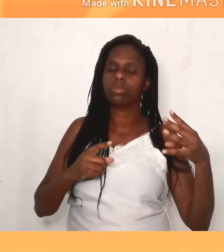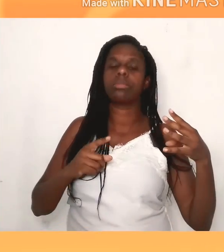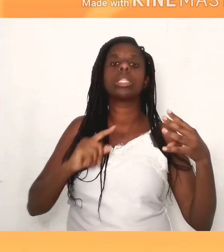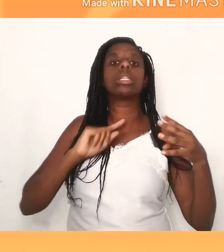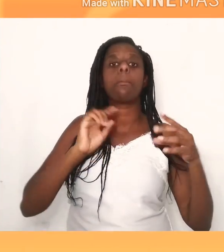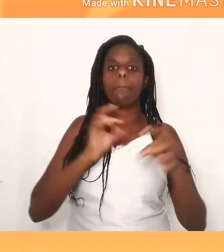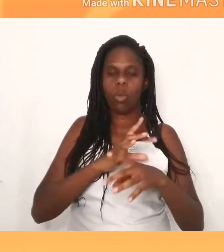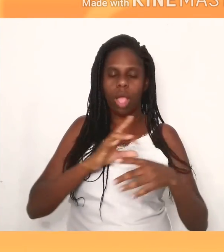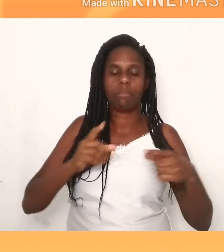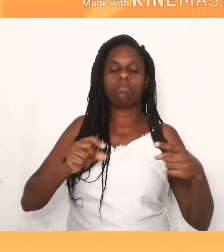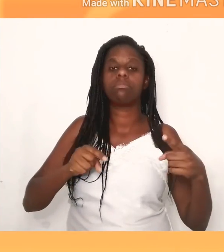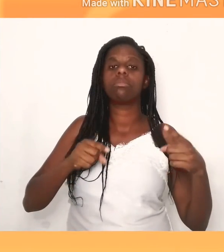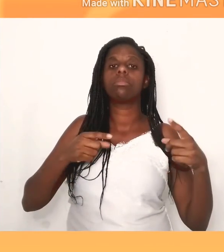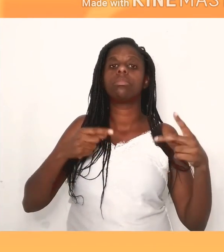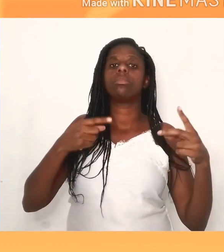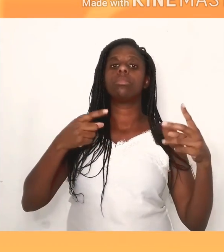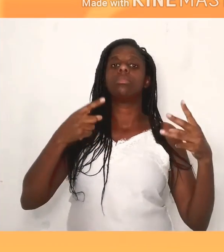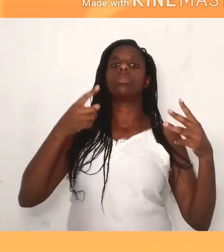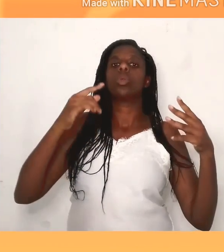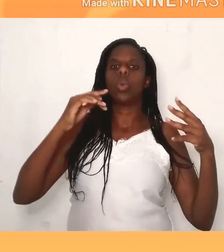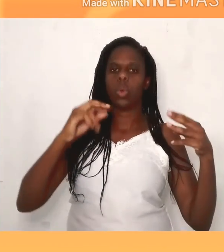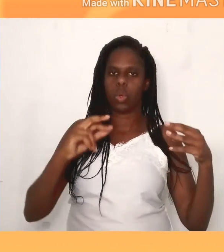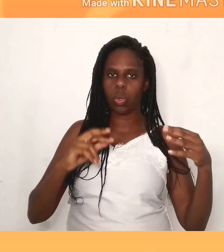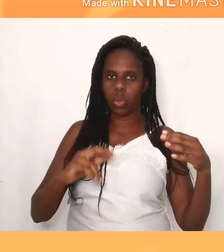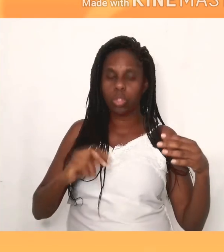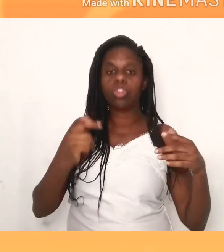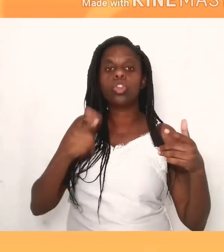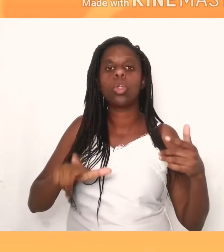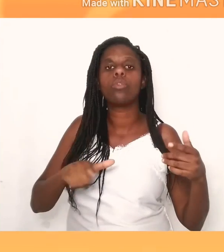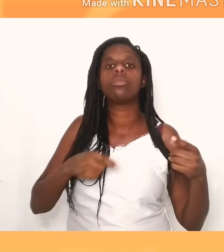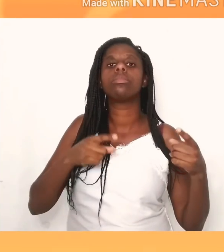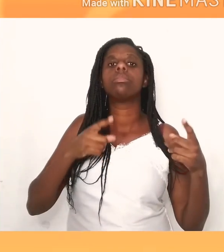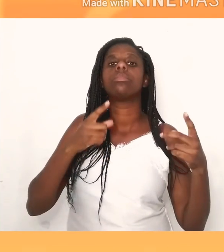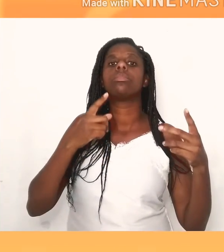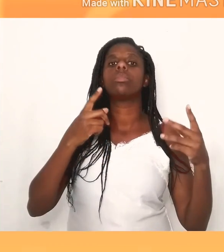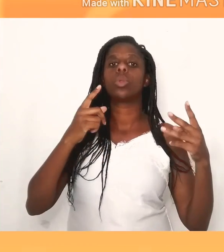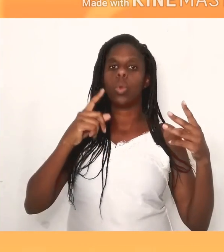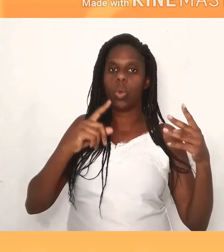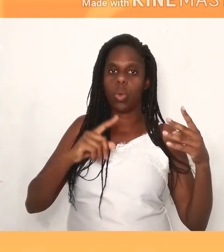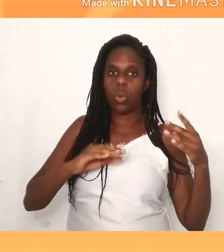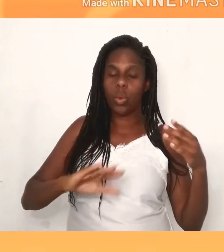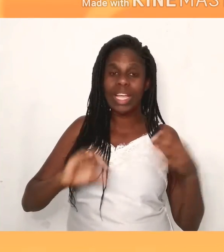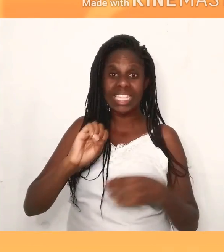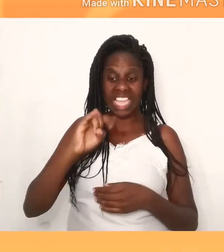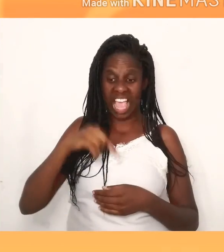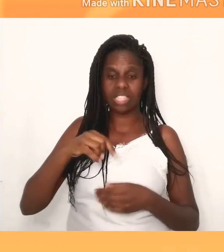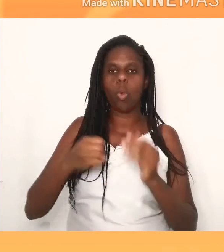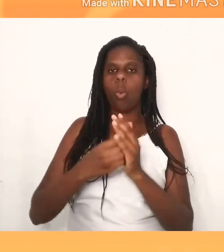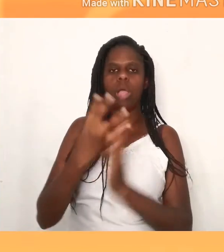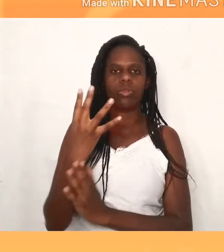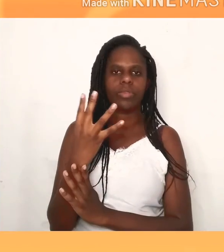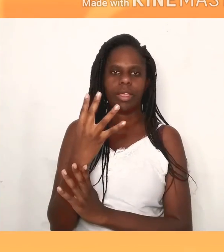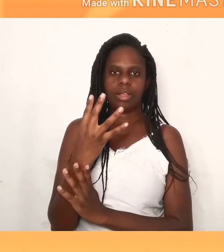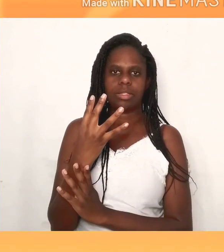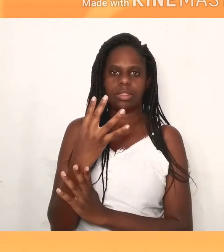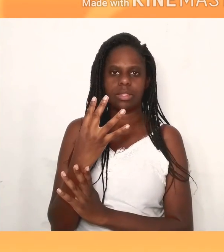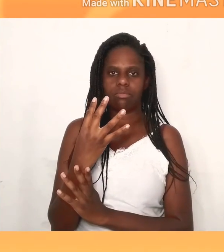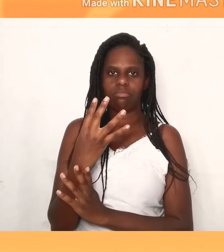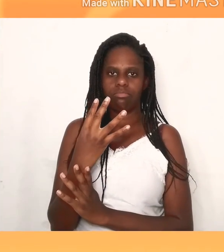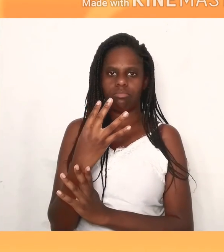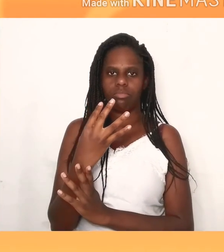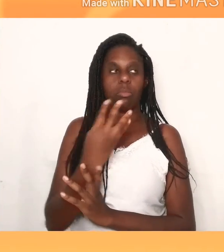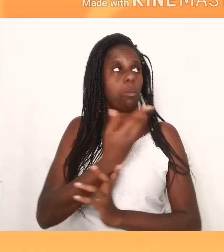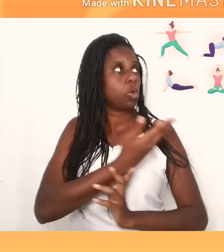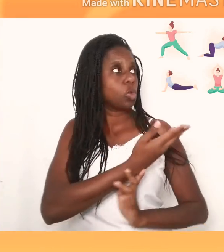ciclo respiratório, uma inspiração, uma expiração. Se você faz isso por 3, 4 vezes na permanência de uma